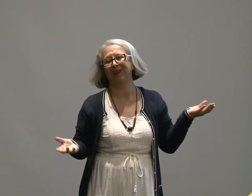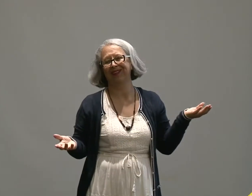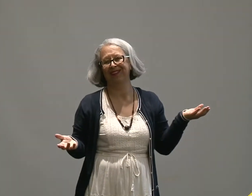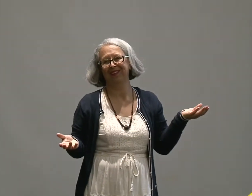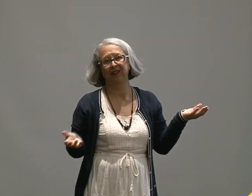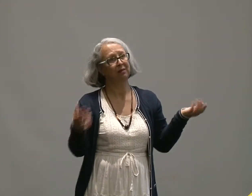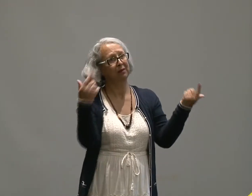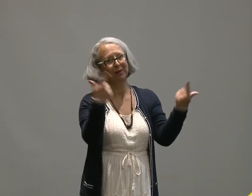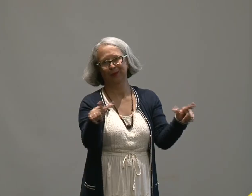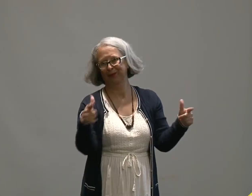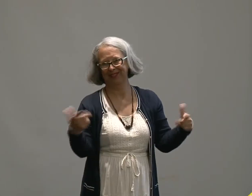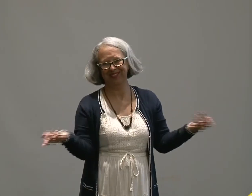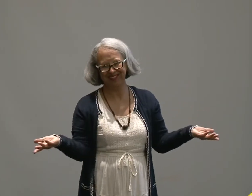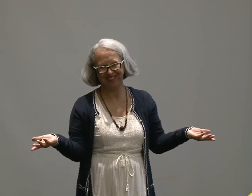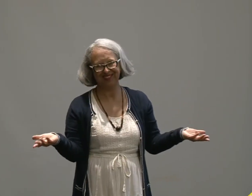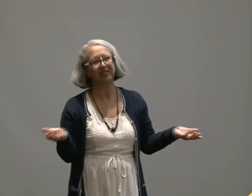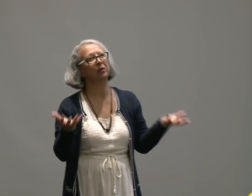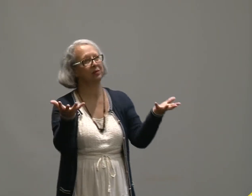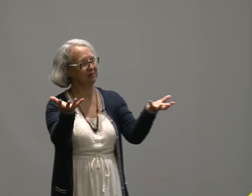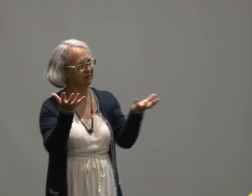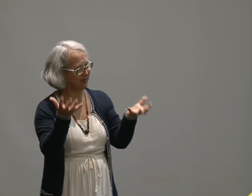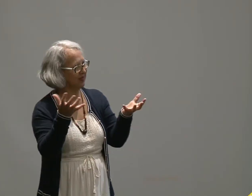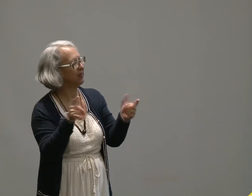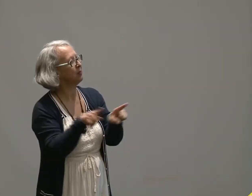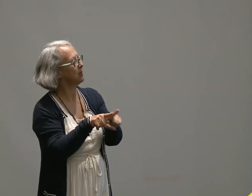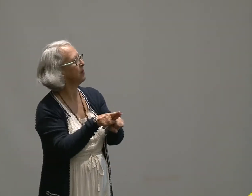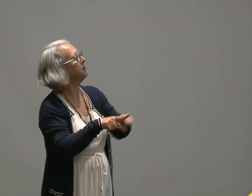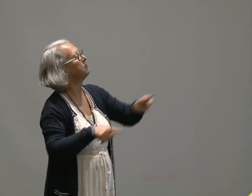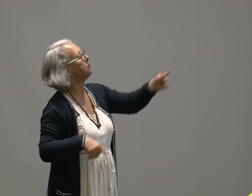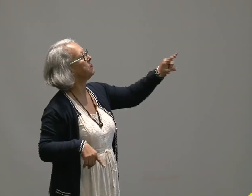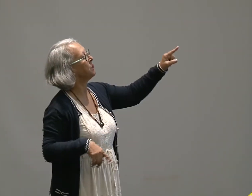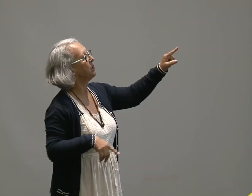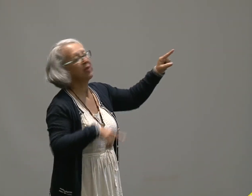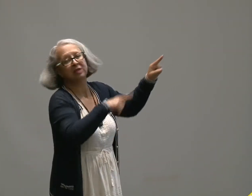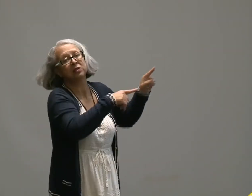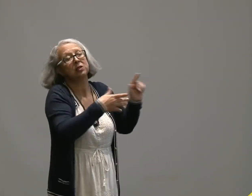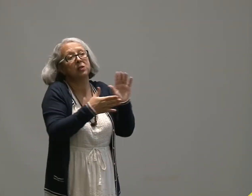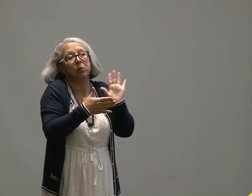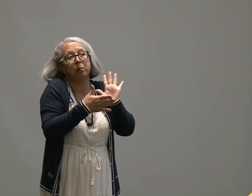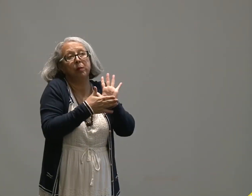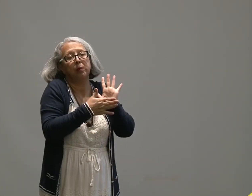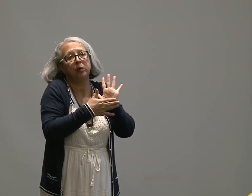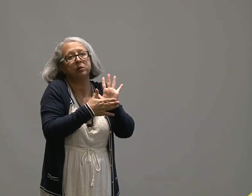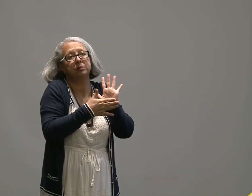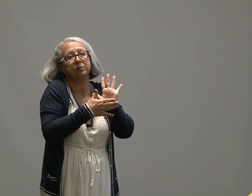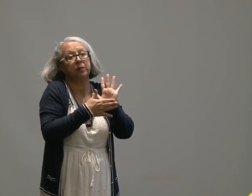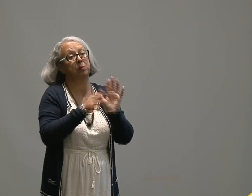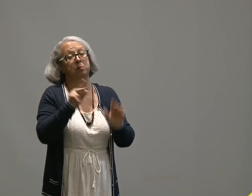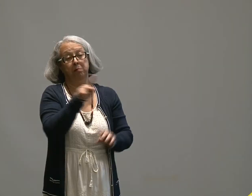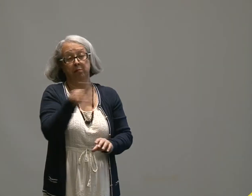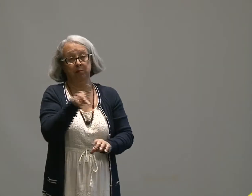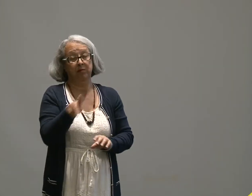indígenas, bilíngues, que não existia até então. E nós queremos que isso passe a existir. E qual era a proposta?